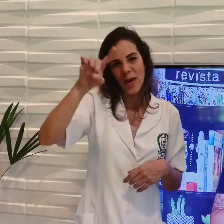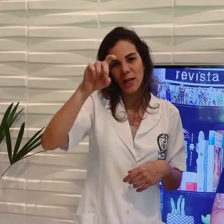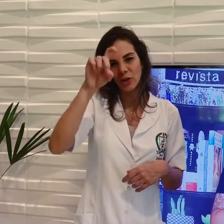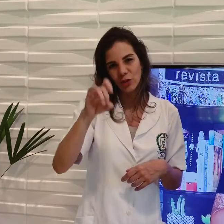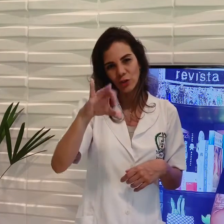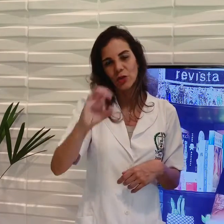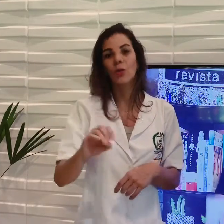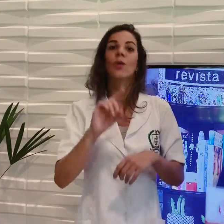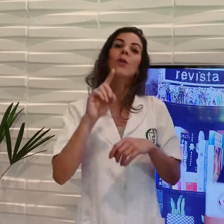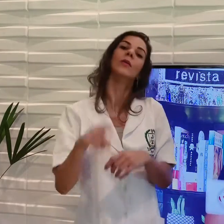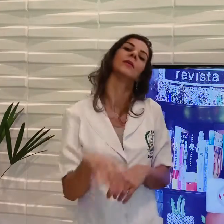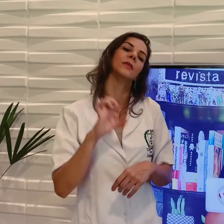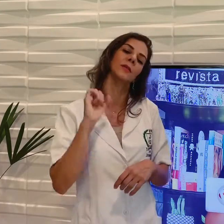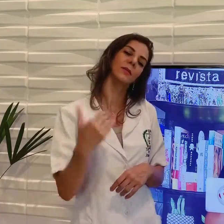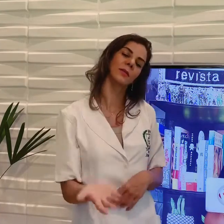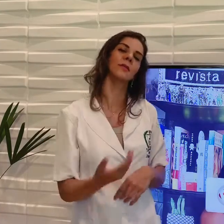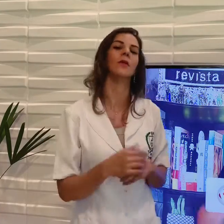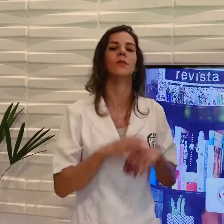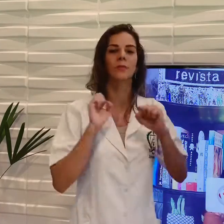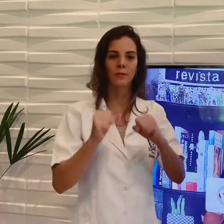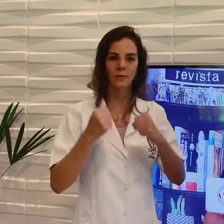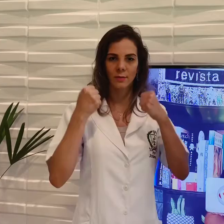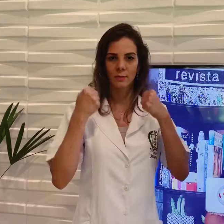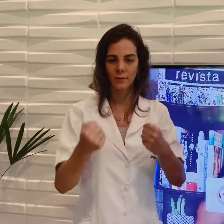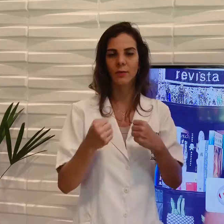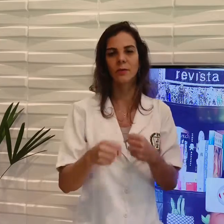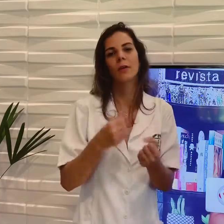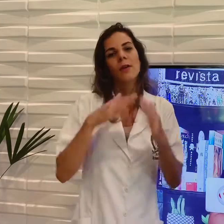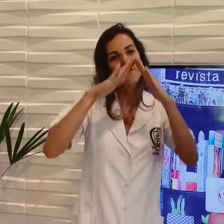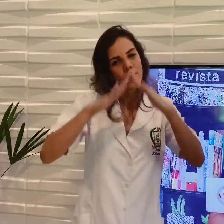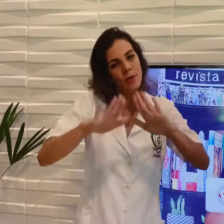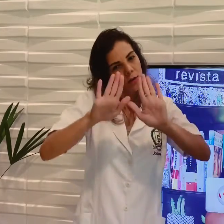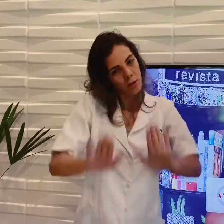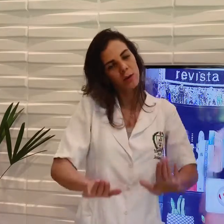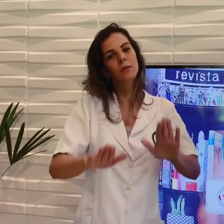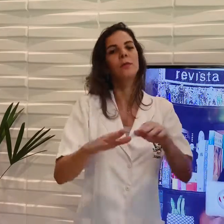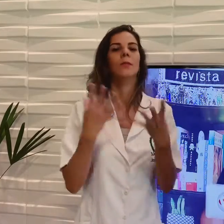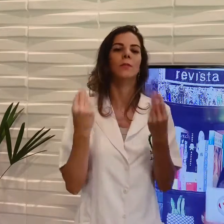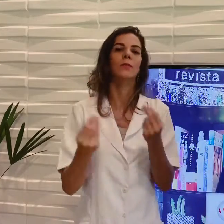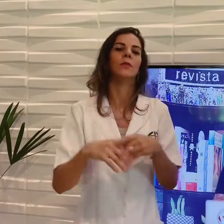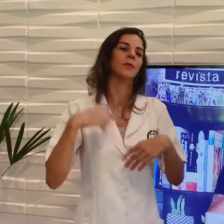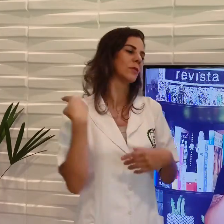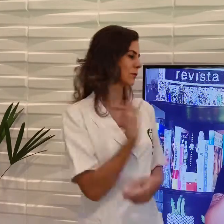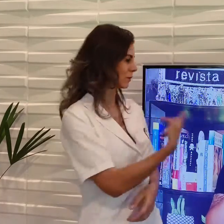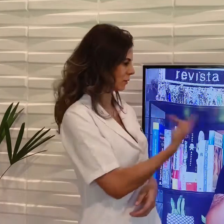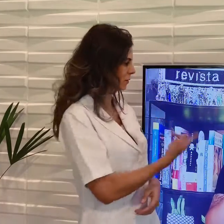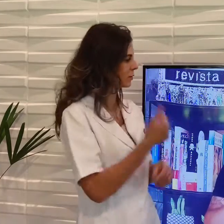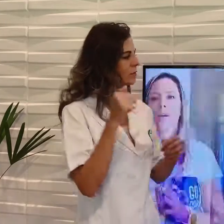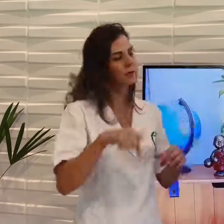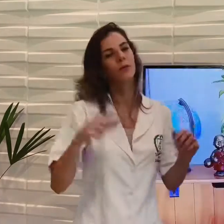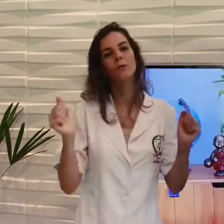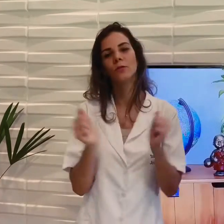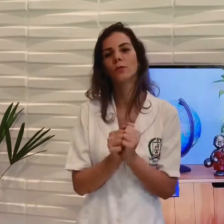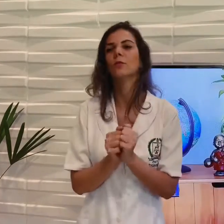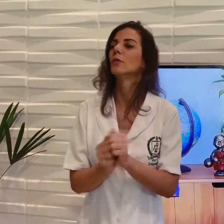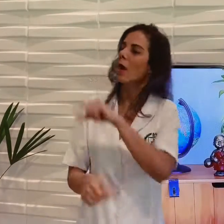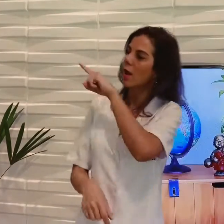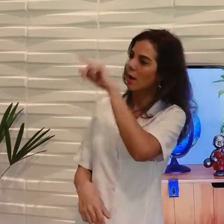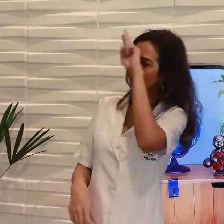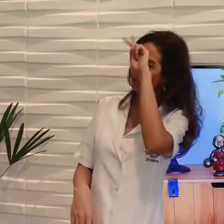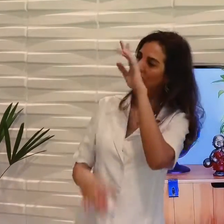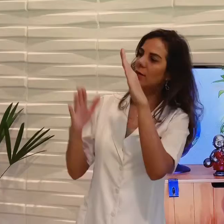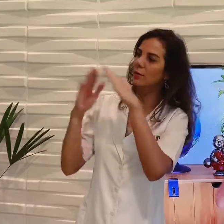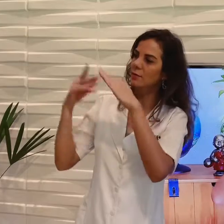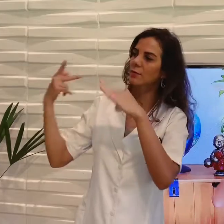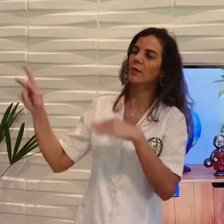para se inscrever no canal, tocar na notificação e ficar em casa o máximo possível, beleza? É nóis, tamo junto, vamos passar dessa. O Formiga lá da casa